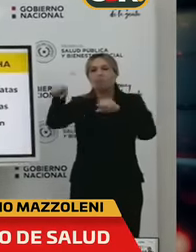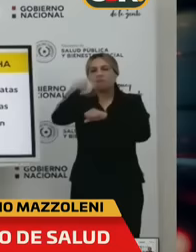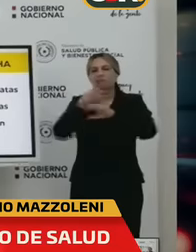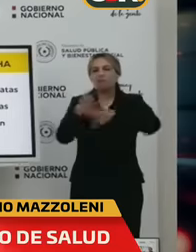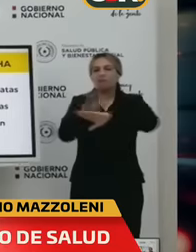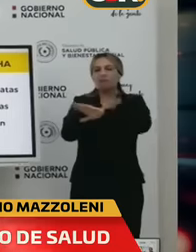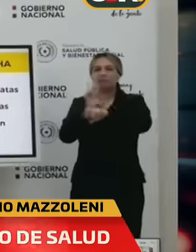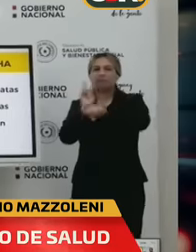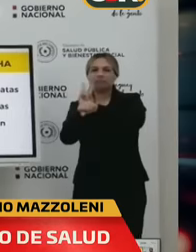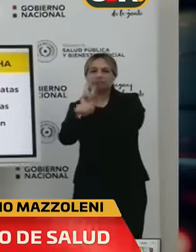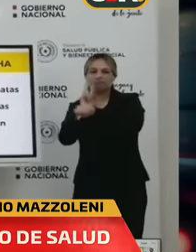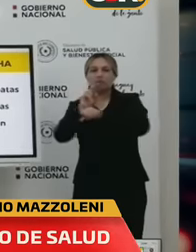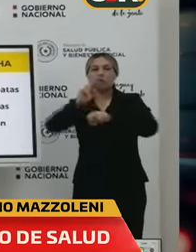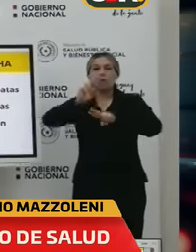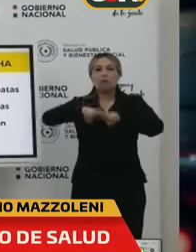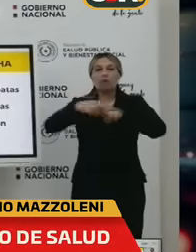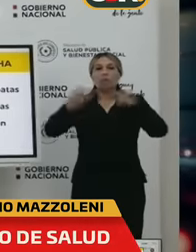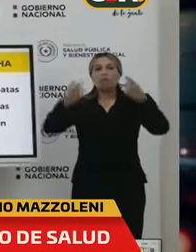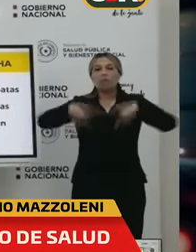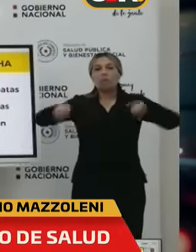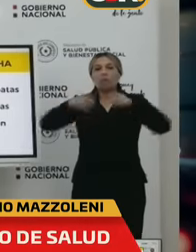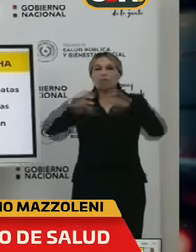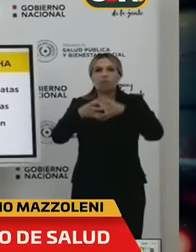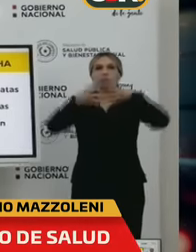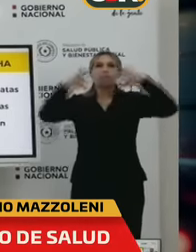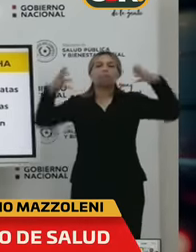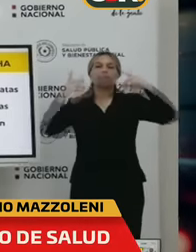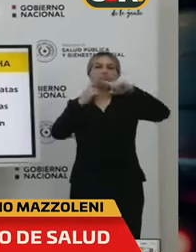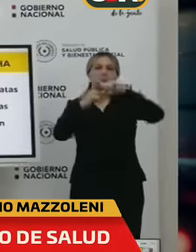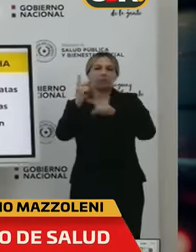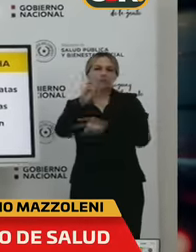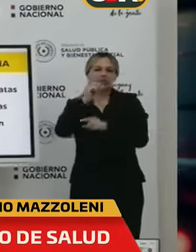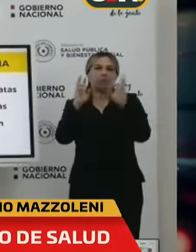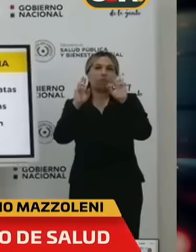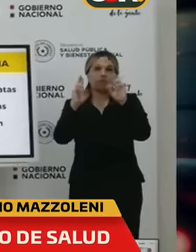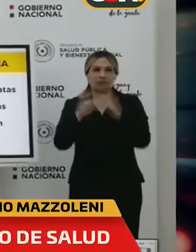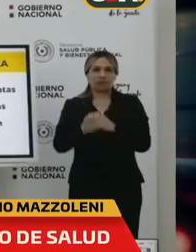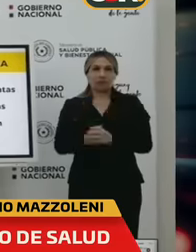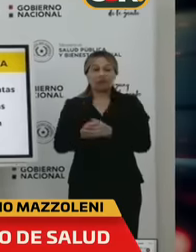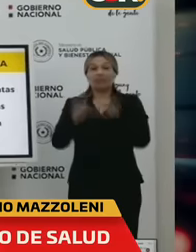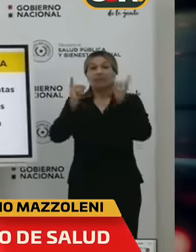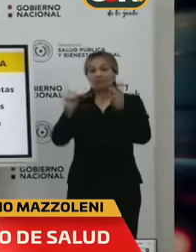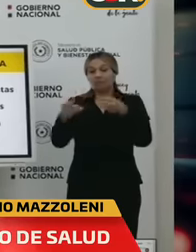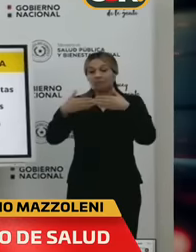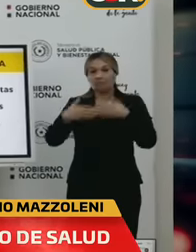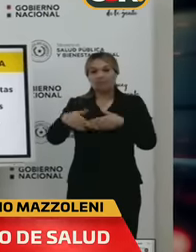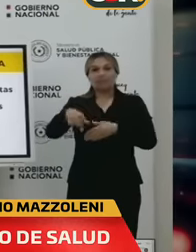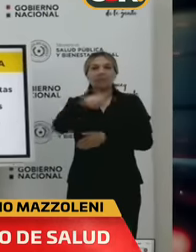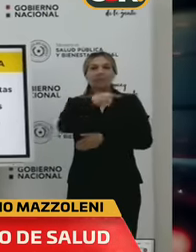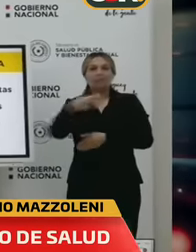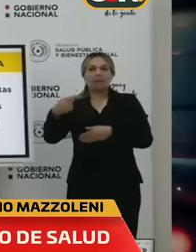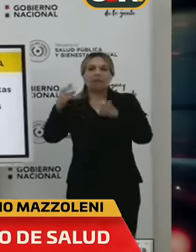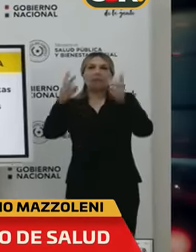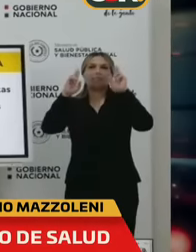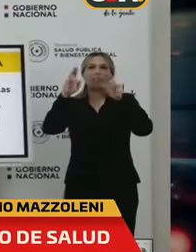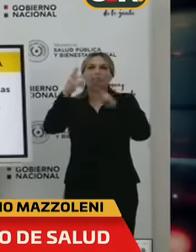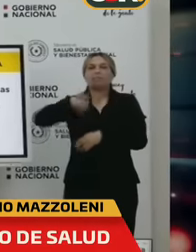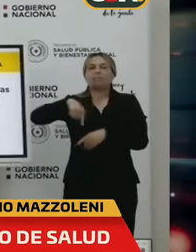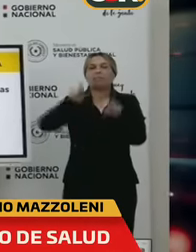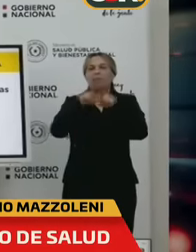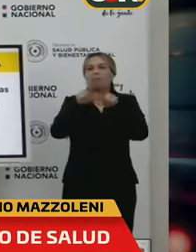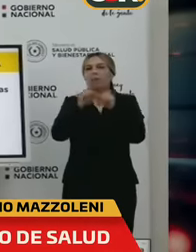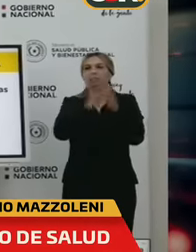como una potencial segunda ola. Esta semana también ha sido muy auspiciosa, realmente saludamos con enorme